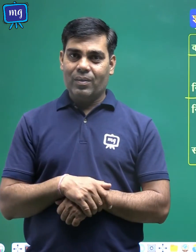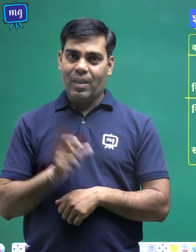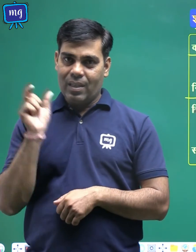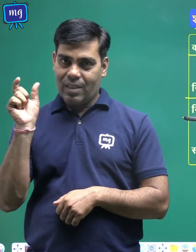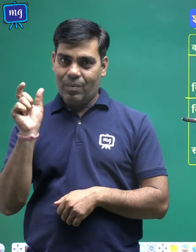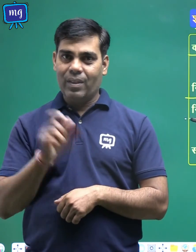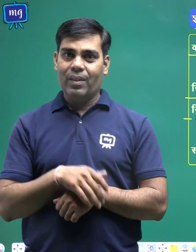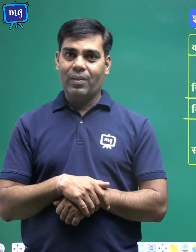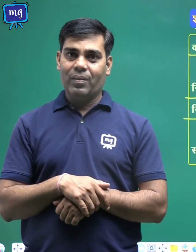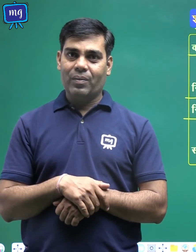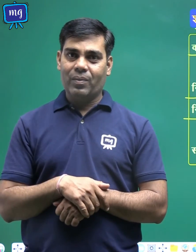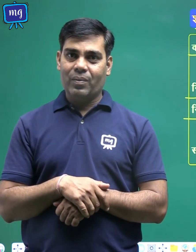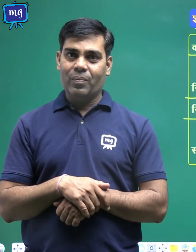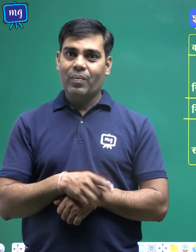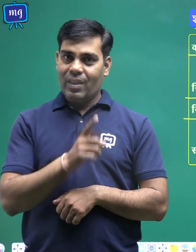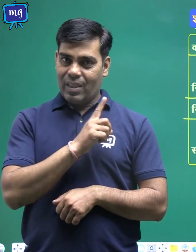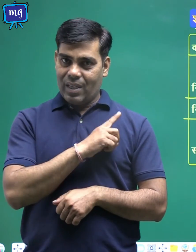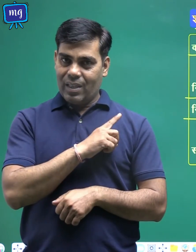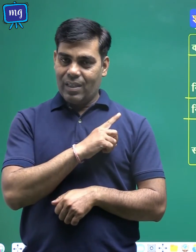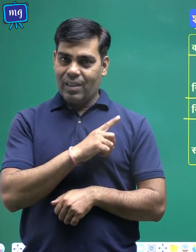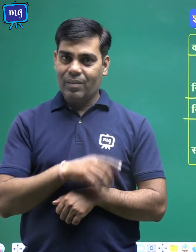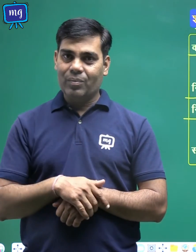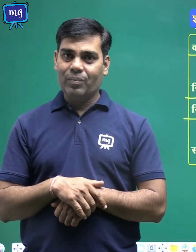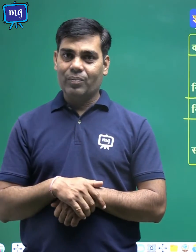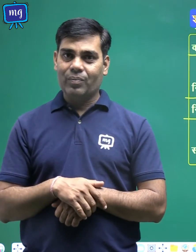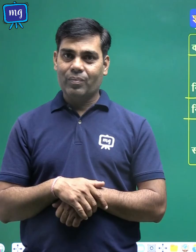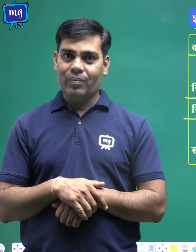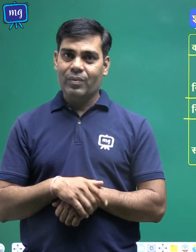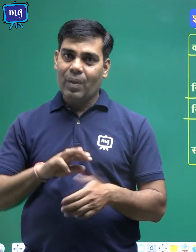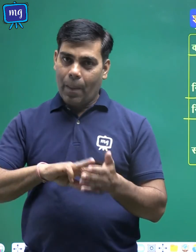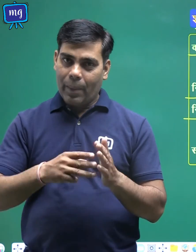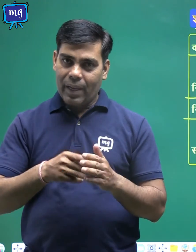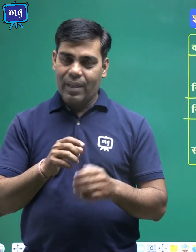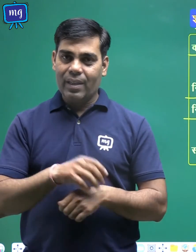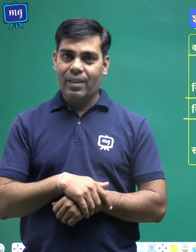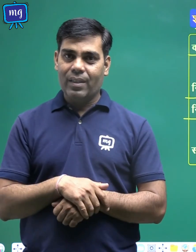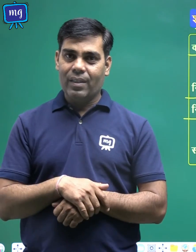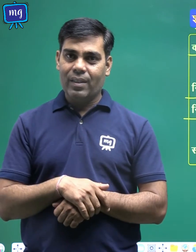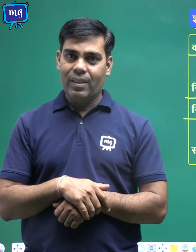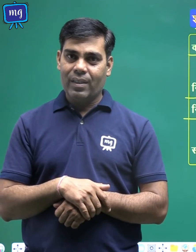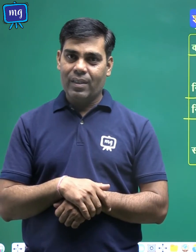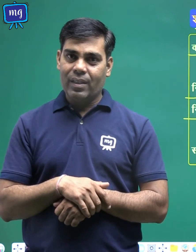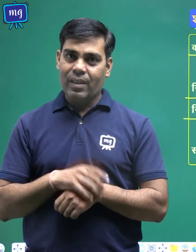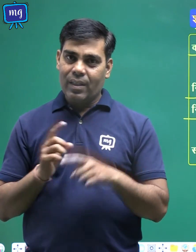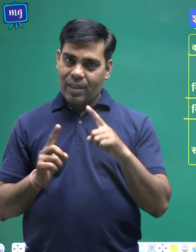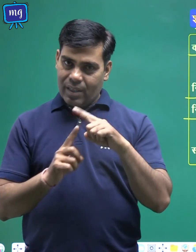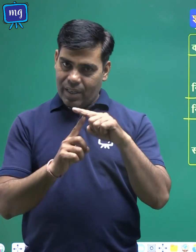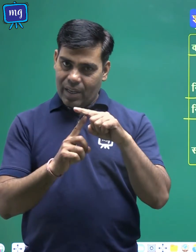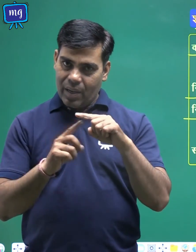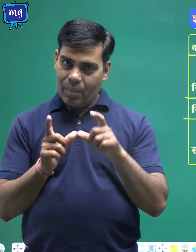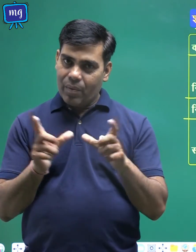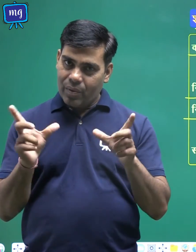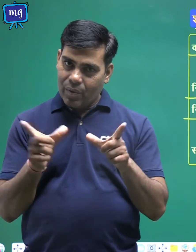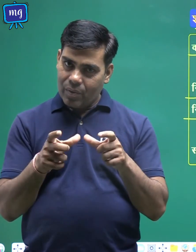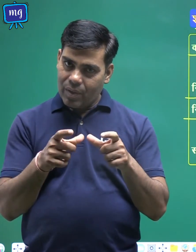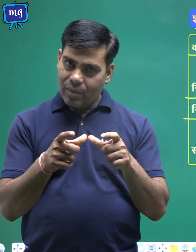शब्द है निर्दलीय। अर्थ है दल विशेष से अलग,